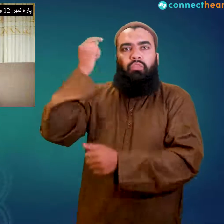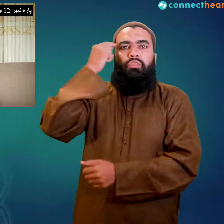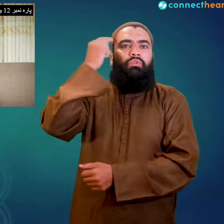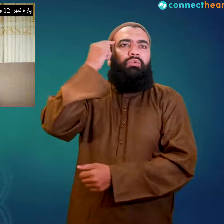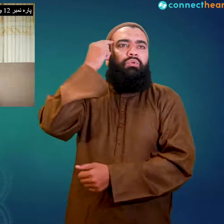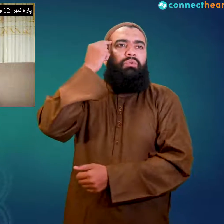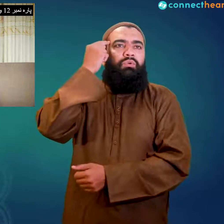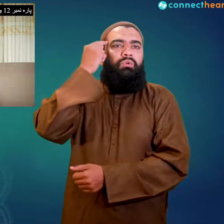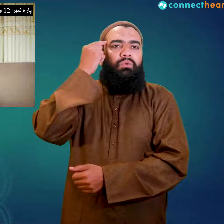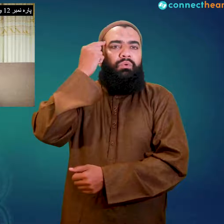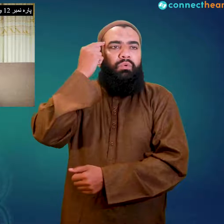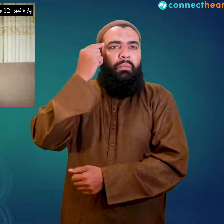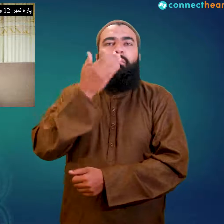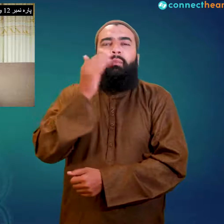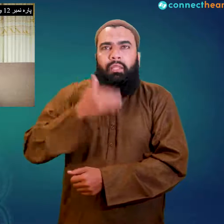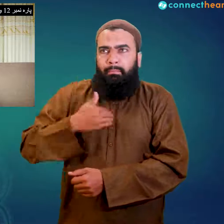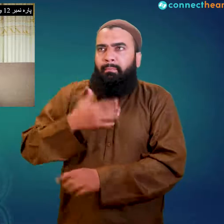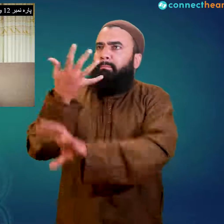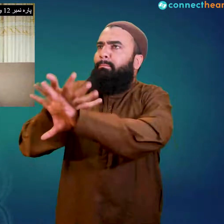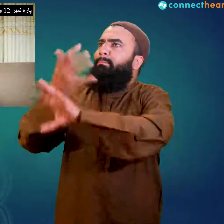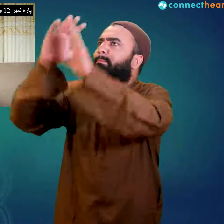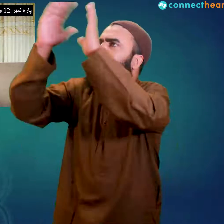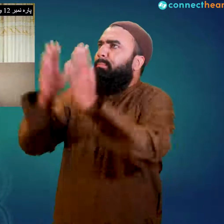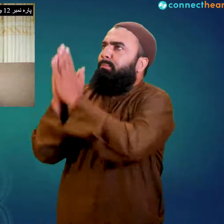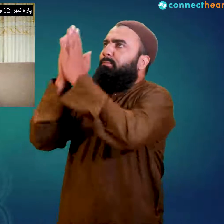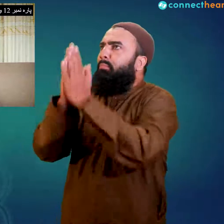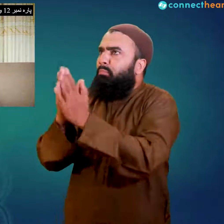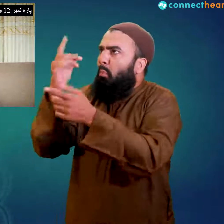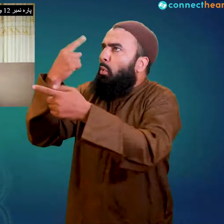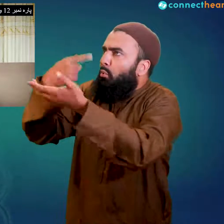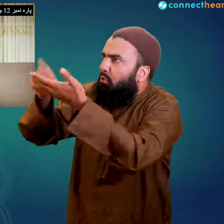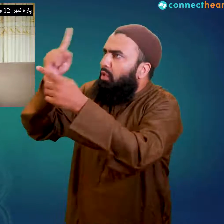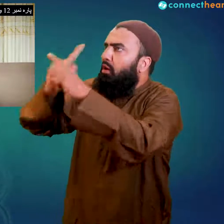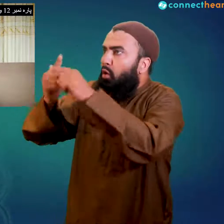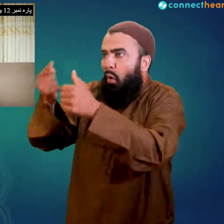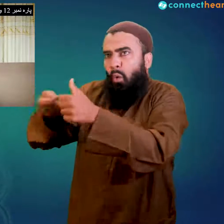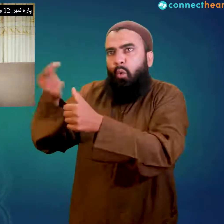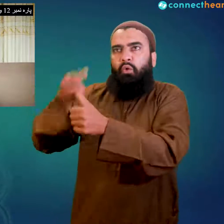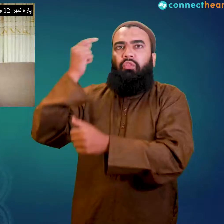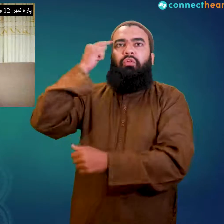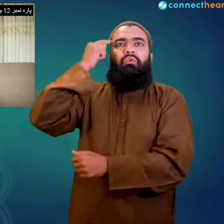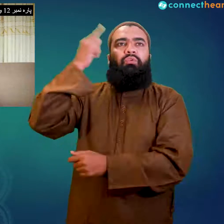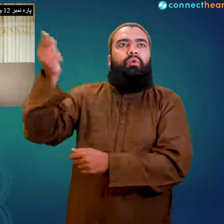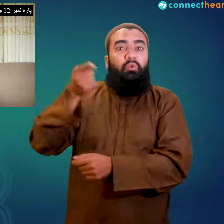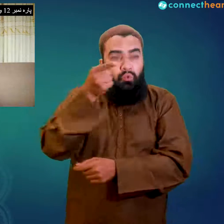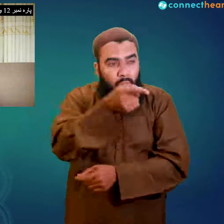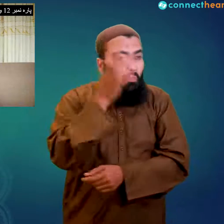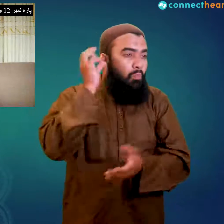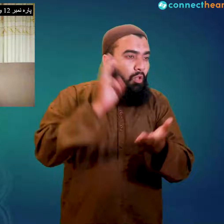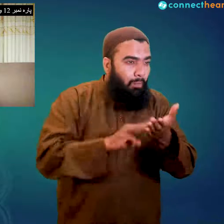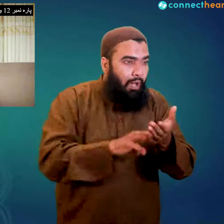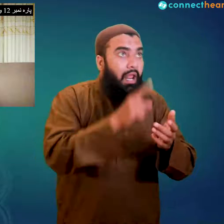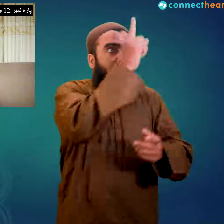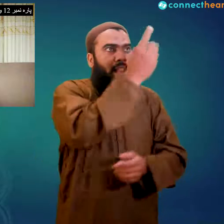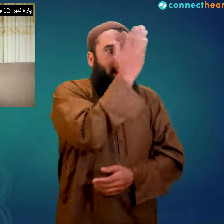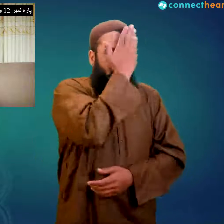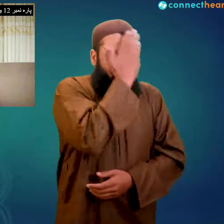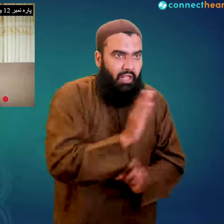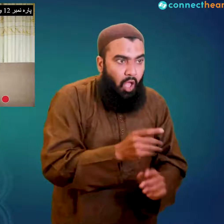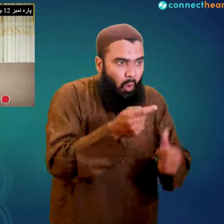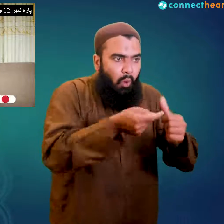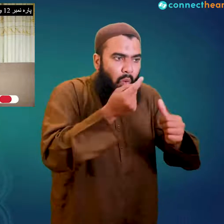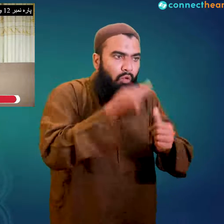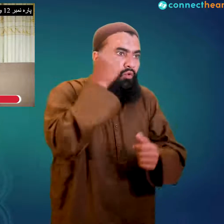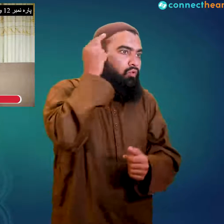سمجھا جائے، مستحق بن جائے۔ اسی طرح جب اپنے اختیار سے وہ حق کے راستے کو چھوڑ دے گا اور برائی کے راستے پر